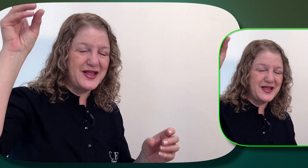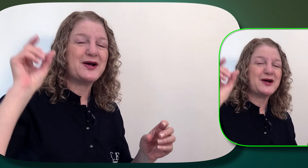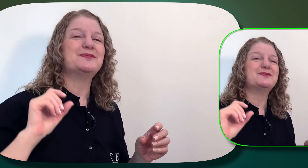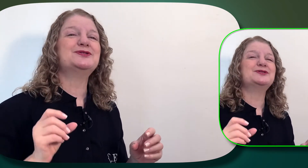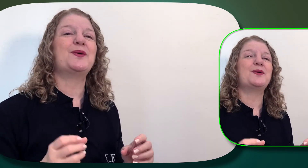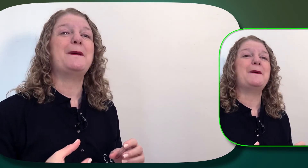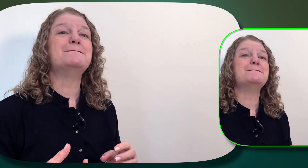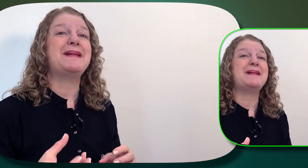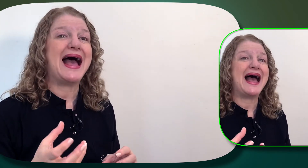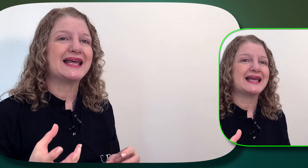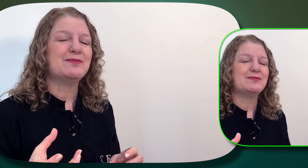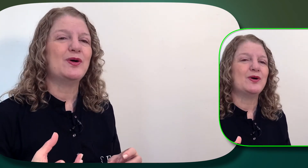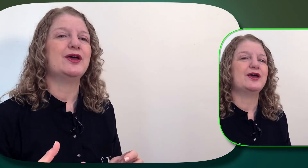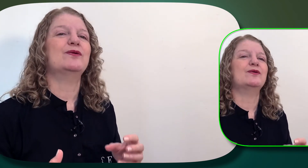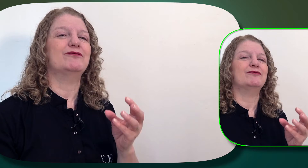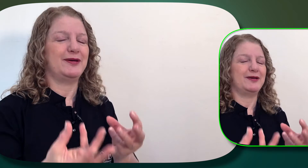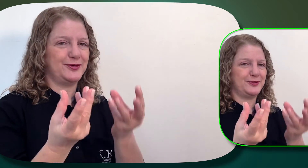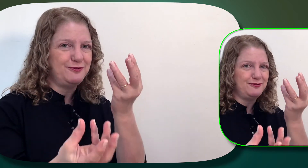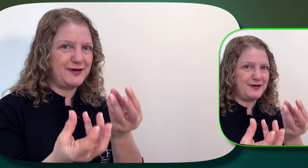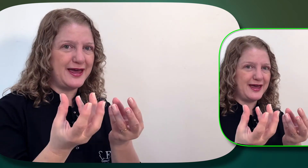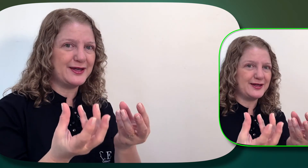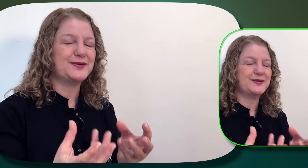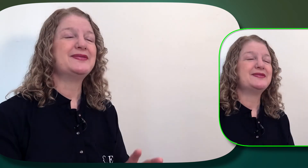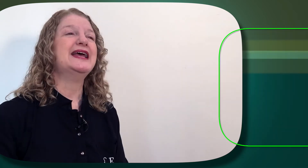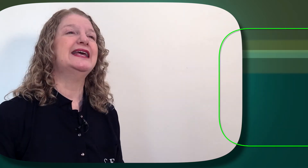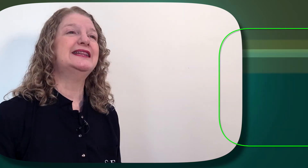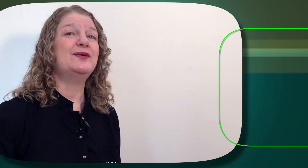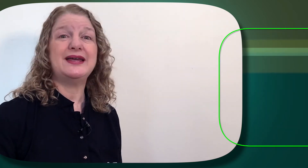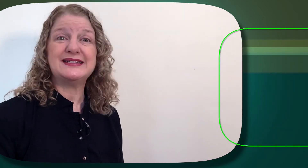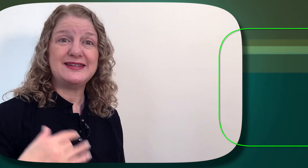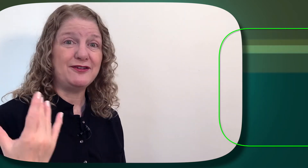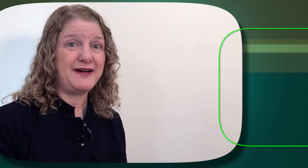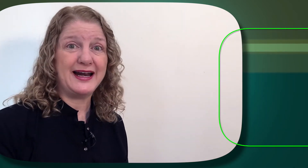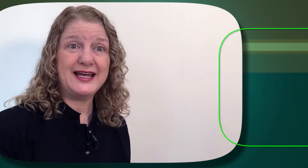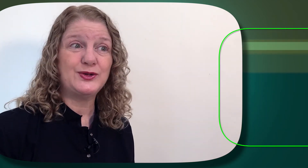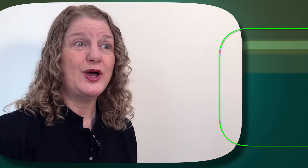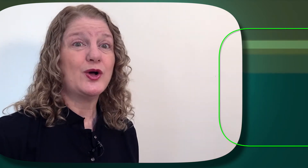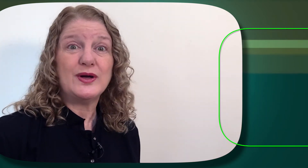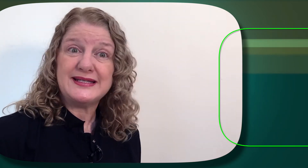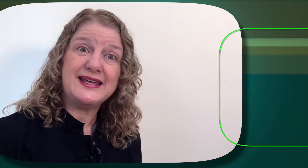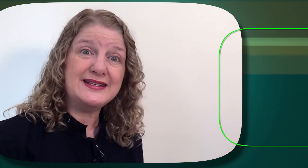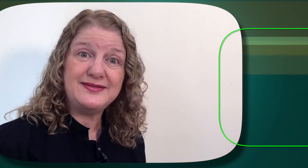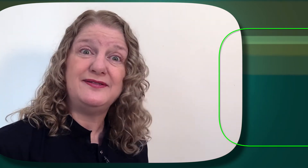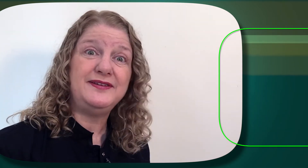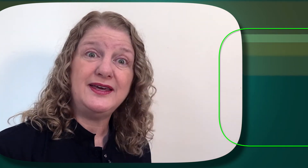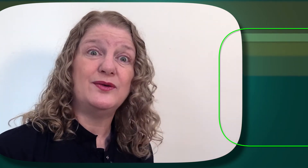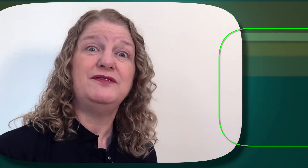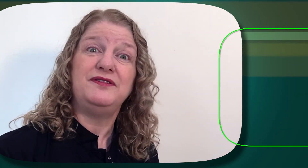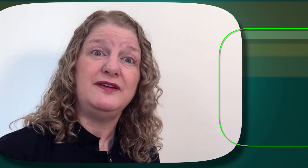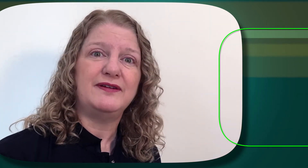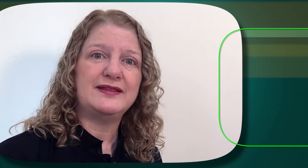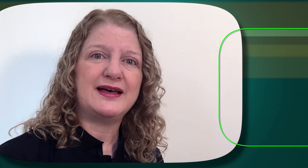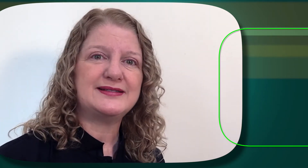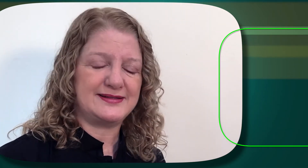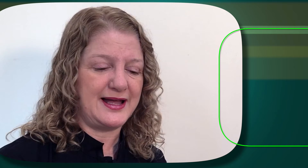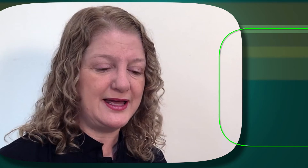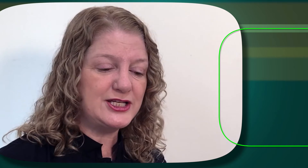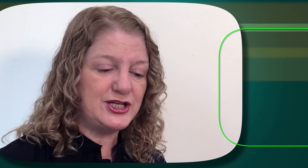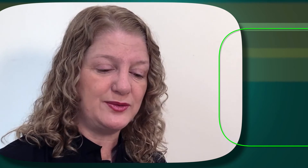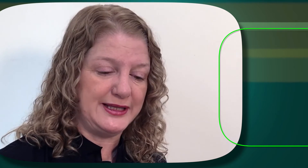Uma pessoa má que morreu, vai para o inferno. Então, eles iam falando coisas que eles viviam e vivem na religião